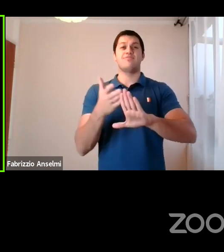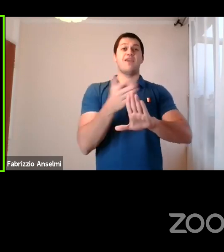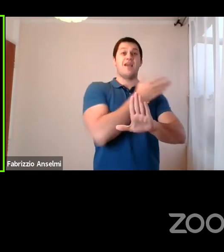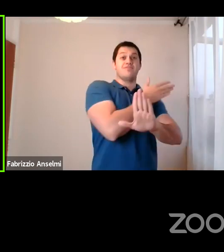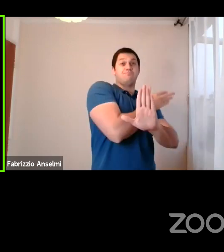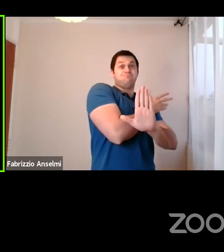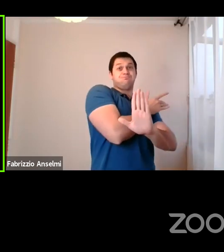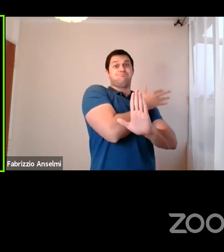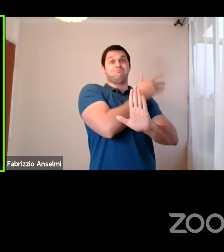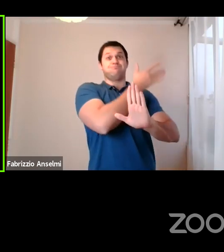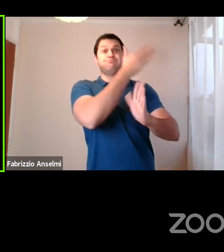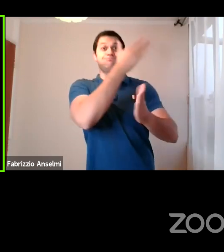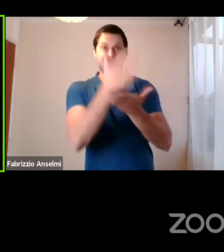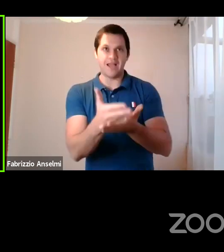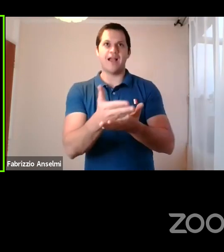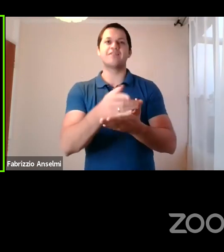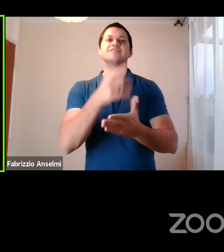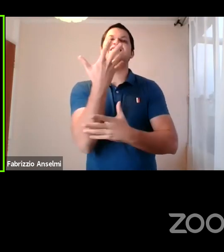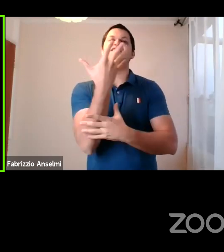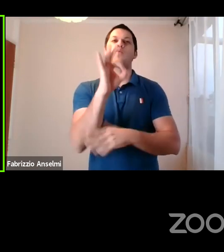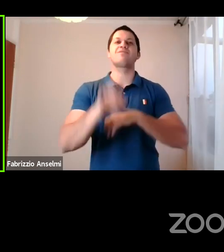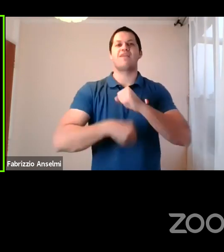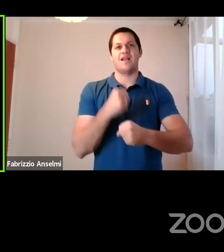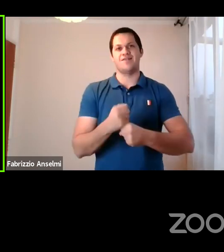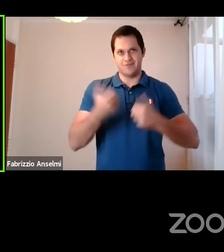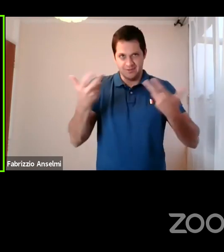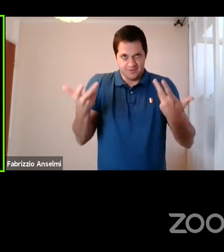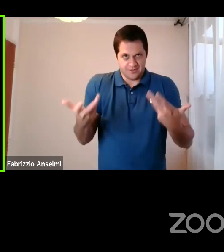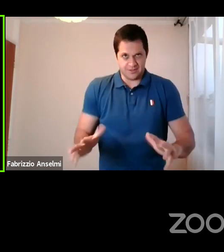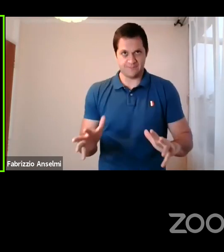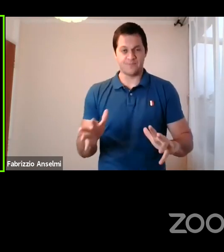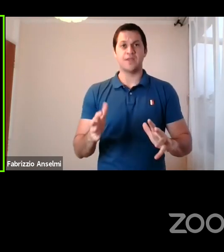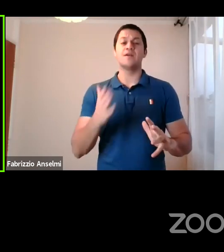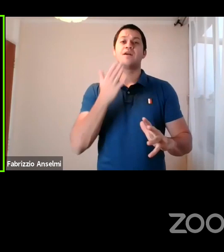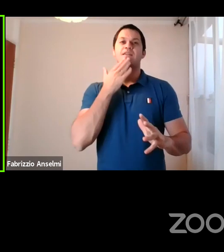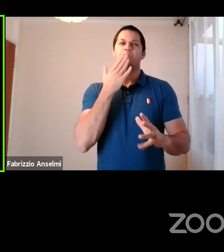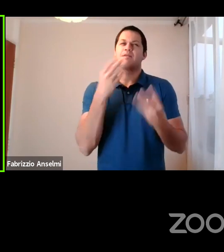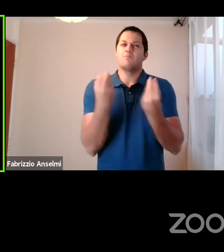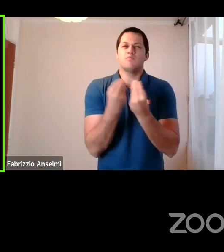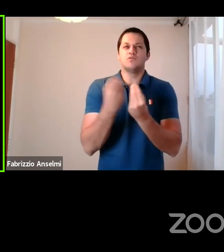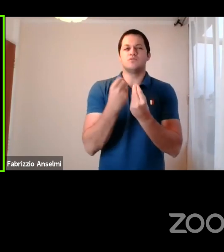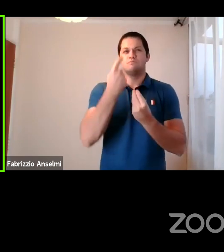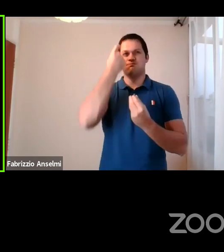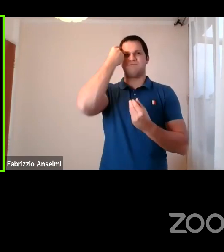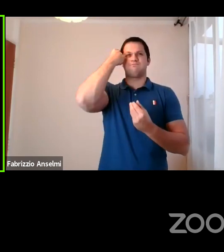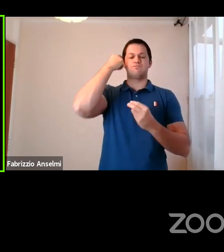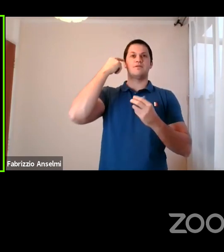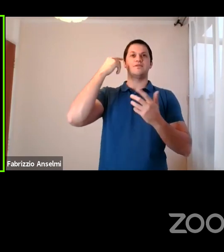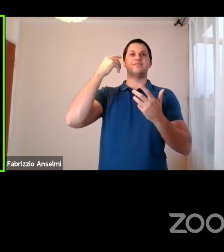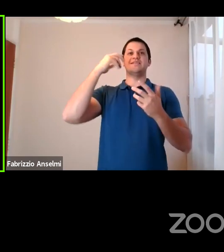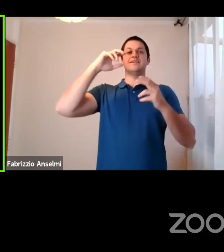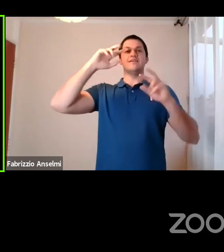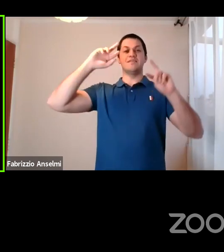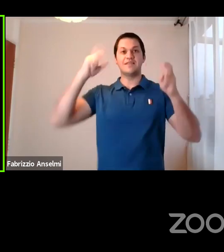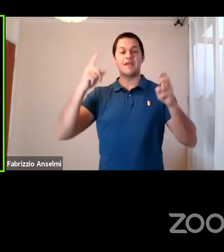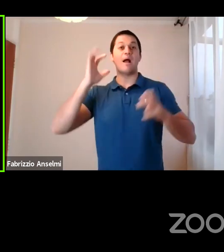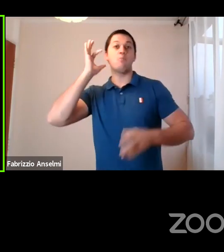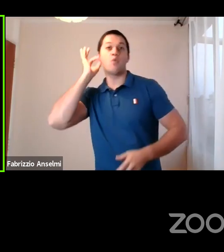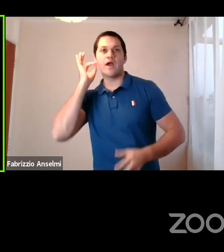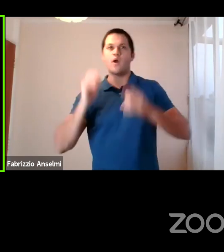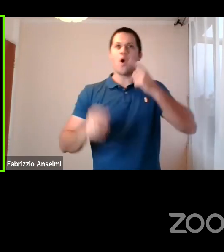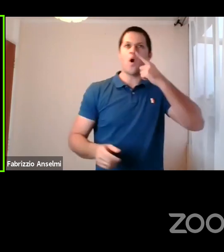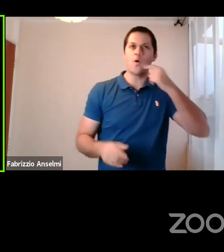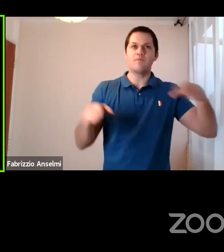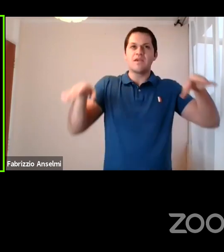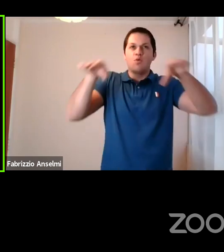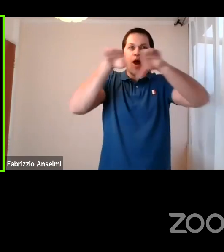van 50 años, y eso unido a toda la concientización de la equidad de género que estaba ocurriendo nos hizo cuestionarnos algo